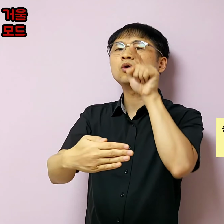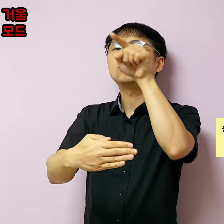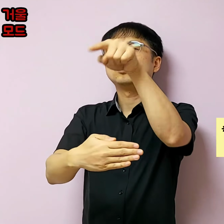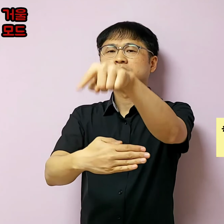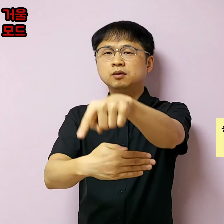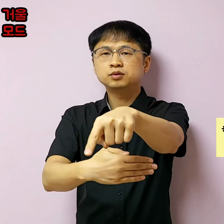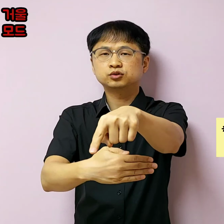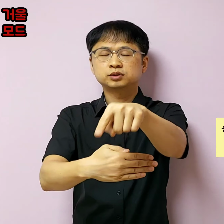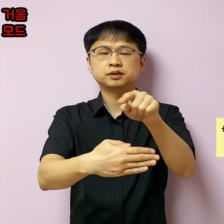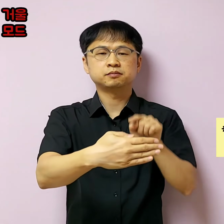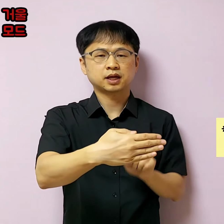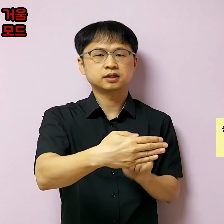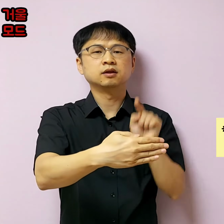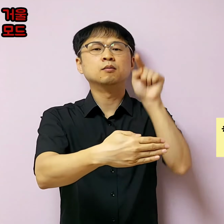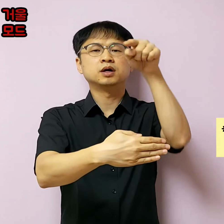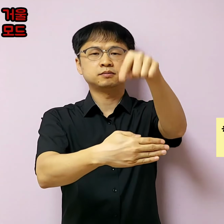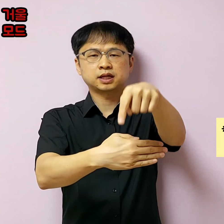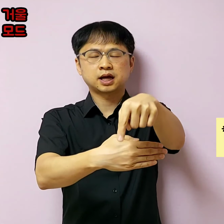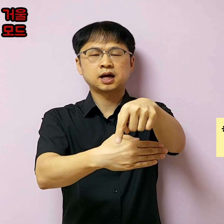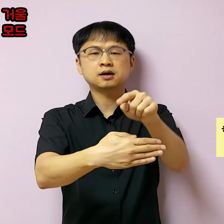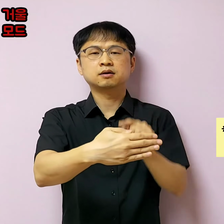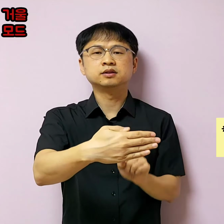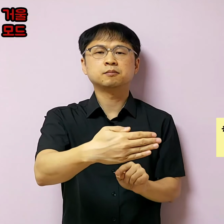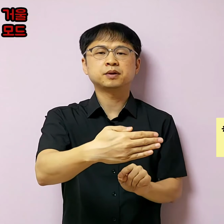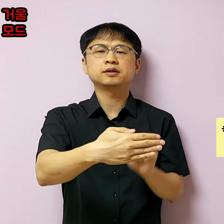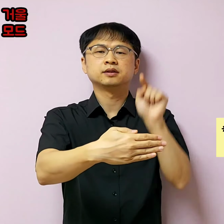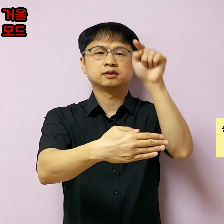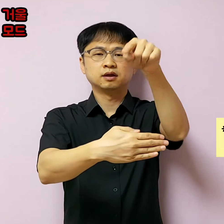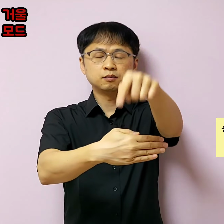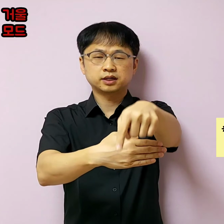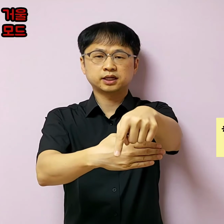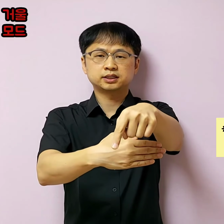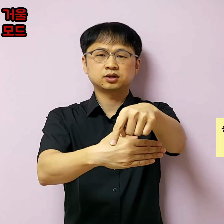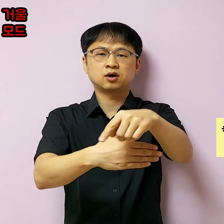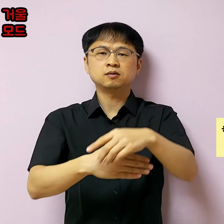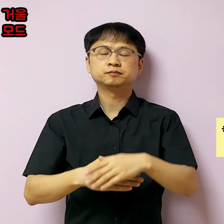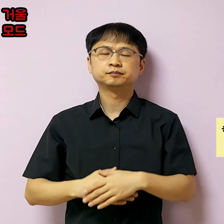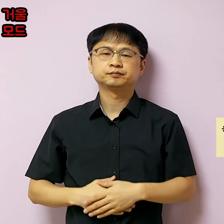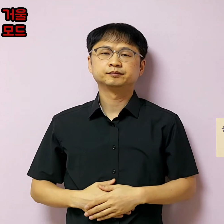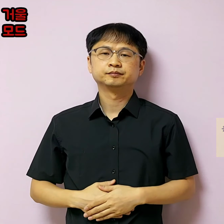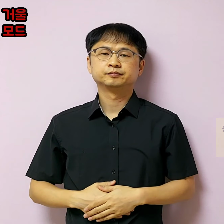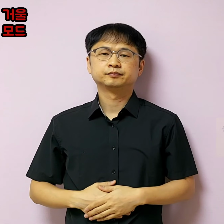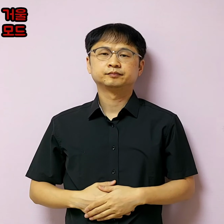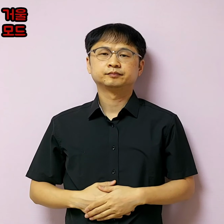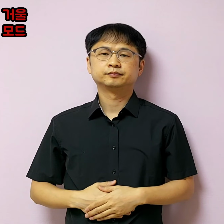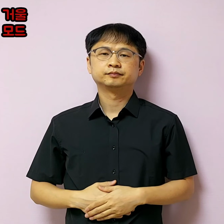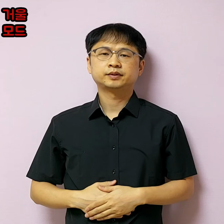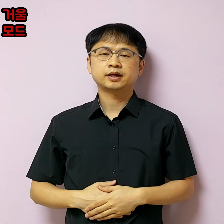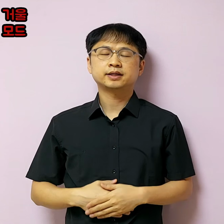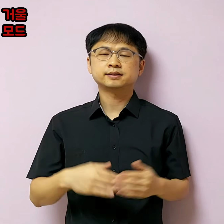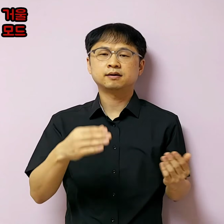바깥으로 넘겨주시면 됩니다. 넘어입니다. 건너편, 넘어가 되겠죠. 네,